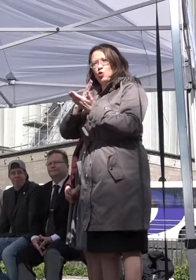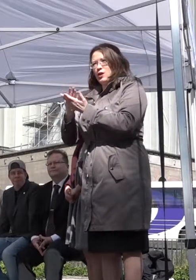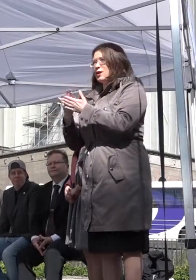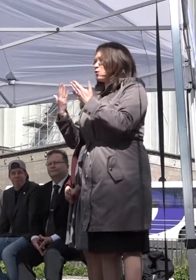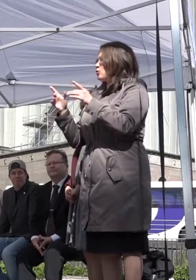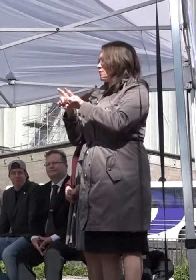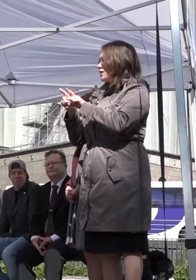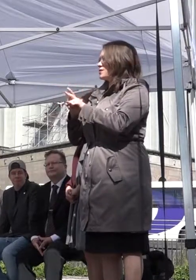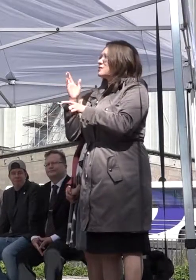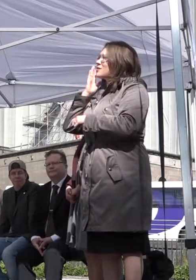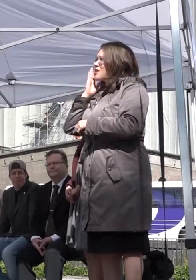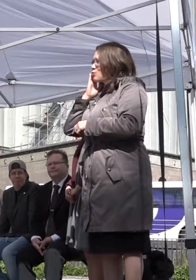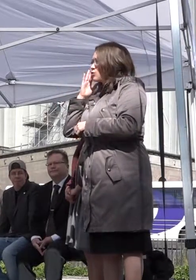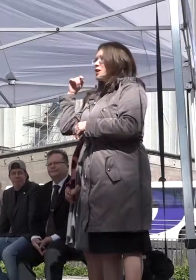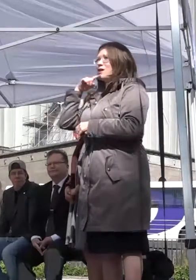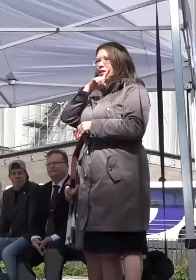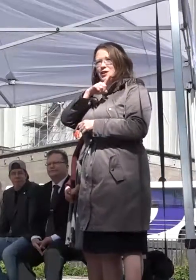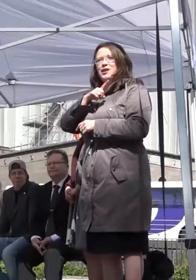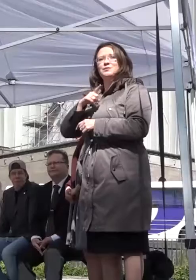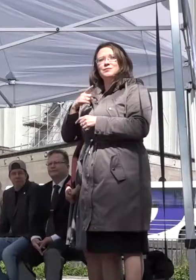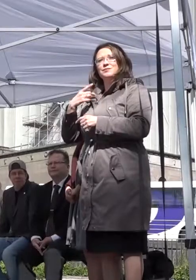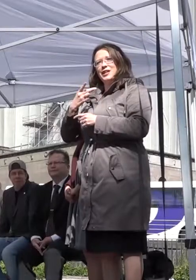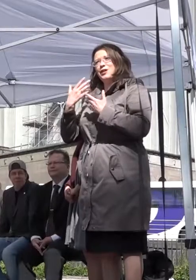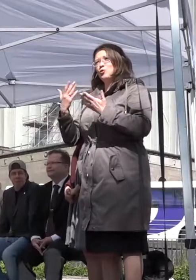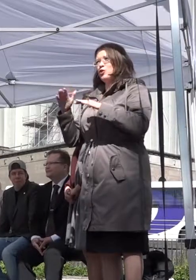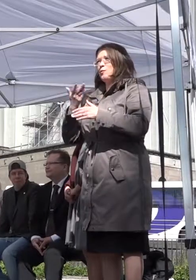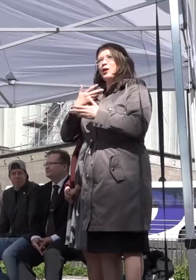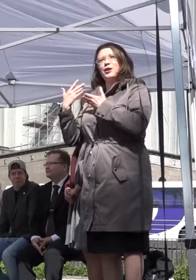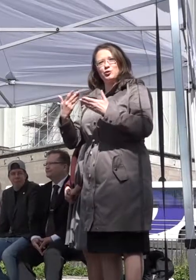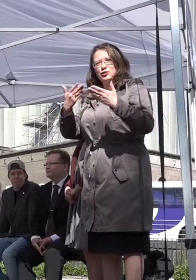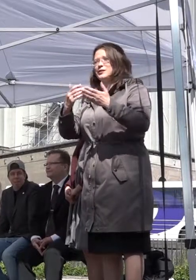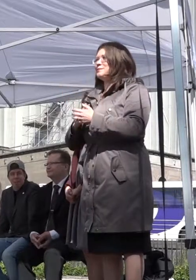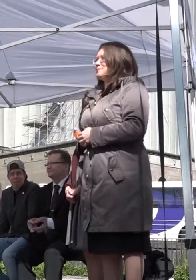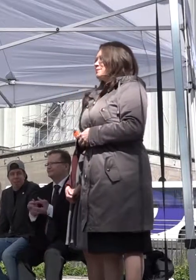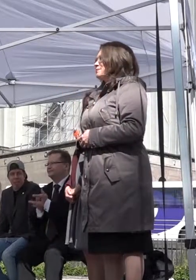vieressäni Saija Ruuskanen ja Nina Nalli. Heille jo nyt paljon kiitoksia.